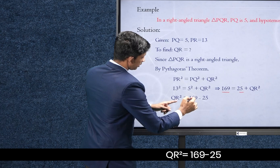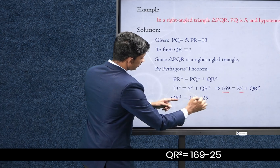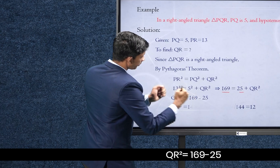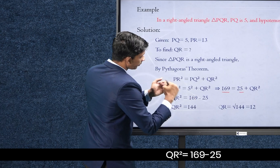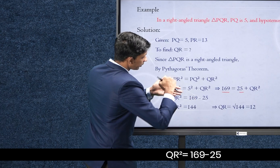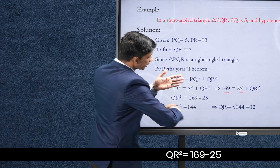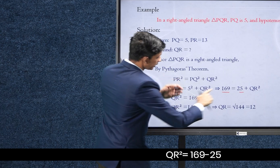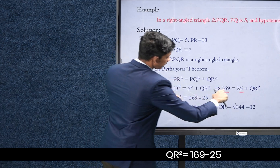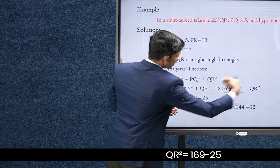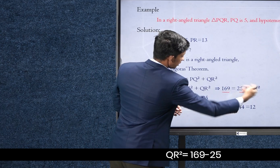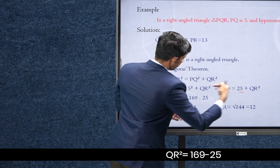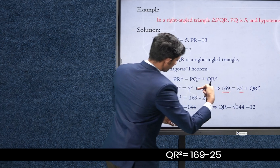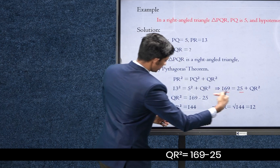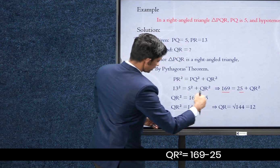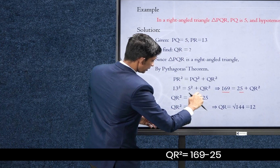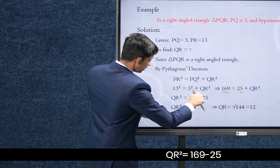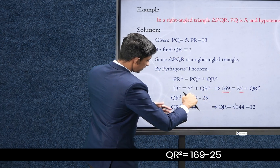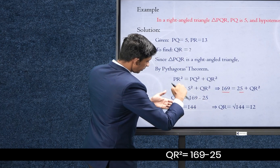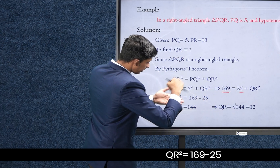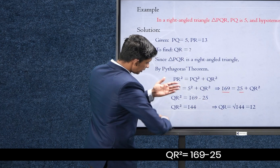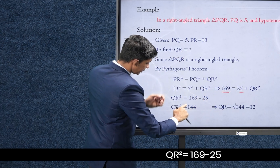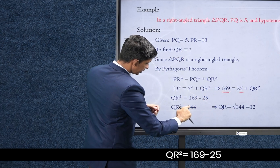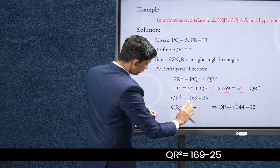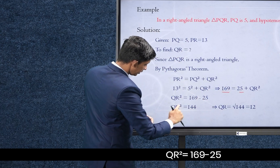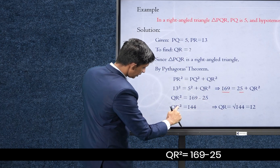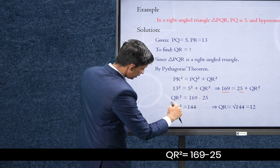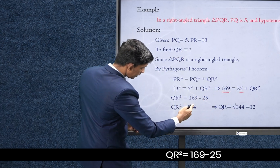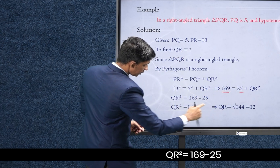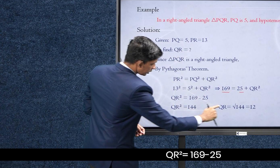QR square is equal 169 minus 25.